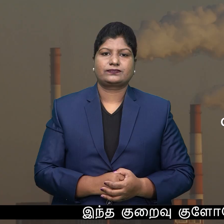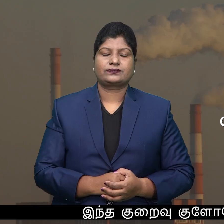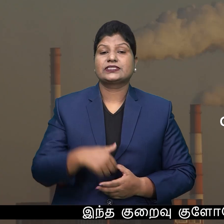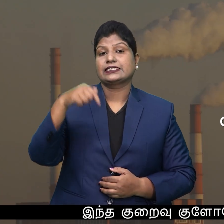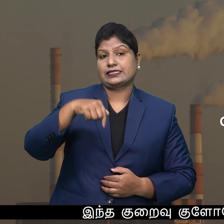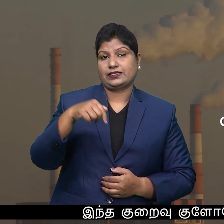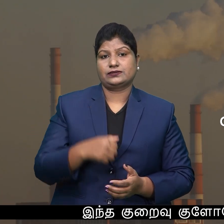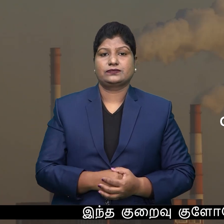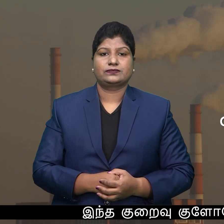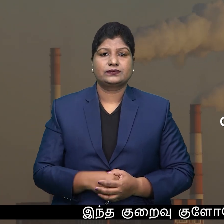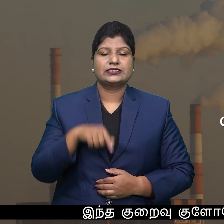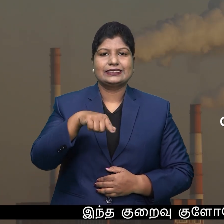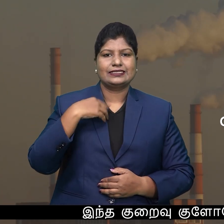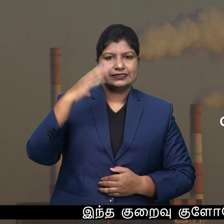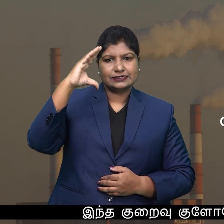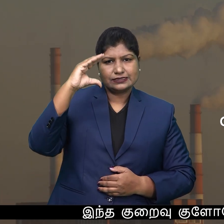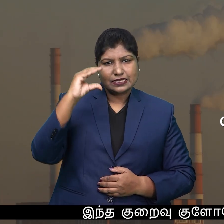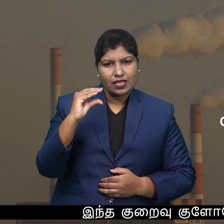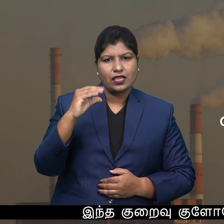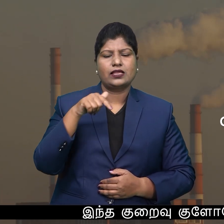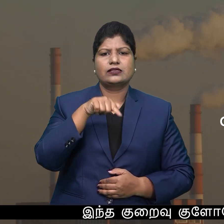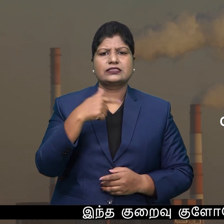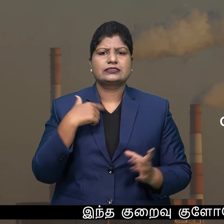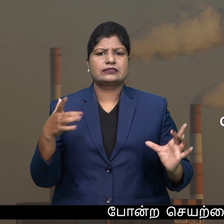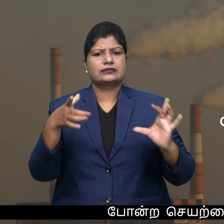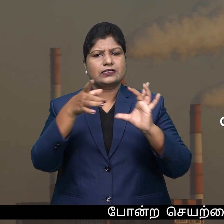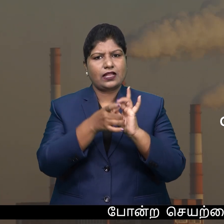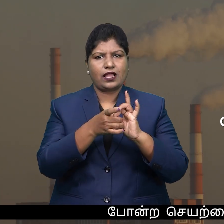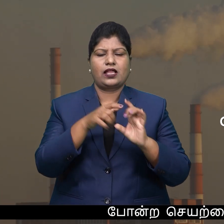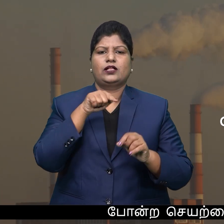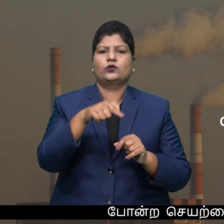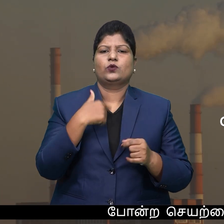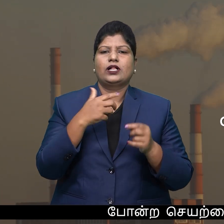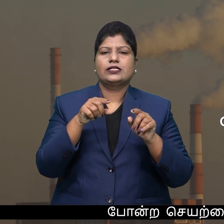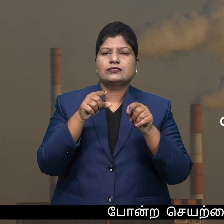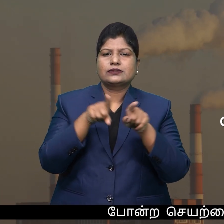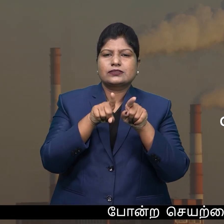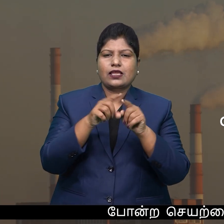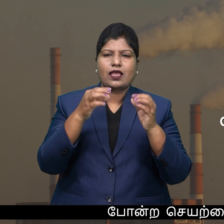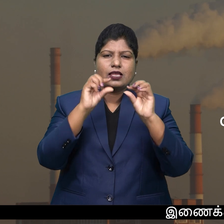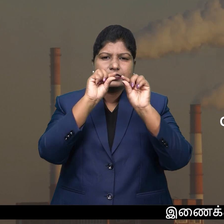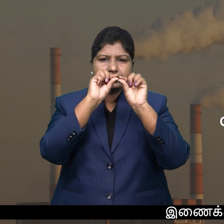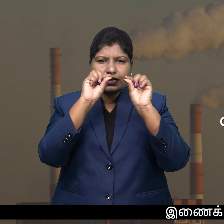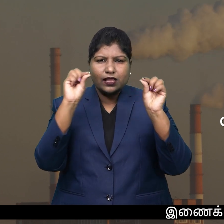இந்த குறைவு குளோரோஃப்ளோரோ கார்பன்கள் போன்ற செயற்கை ரசாயனங்களுடன்